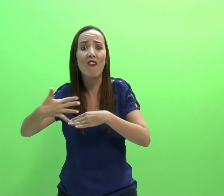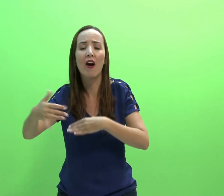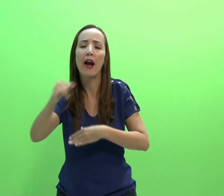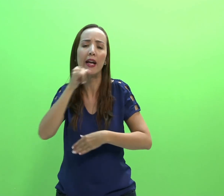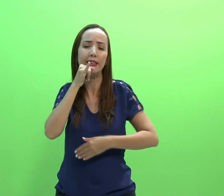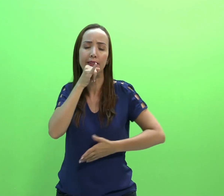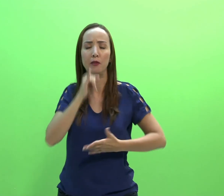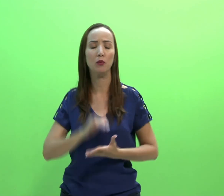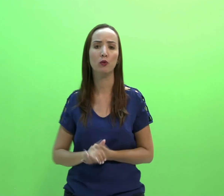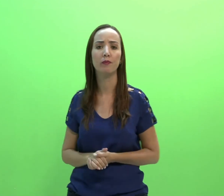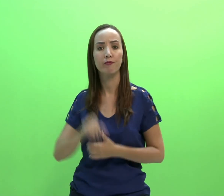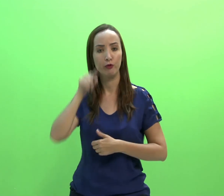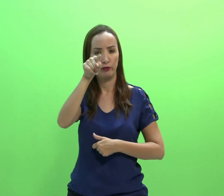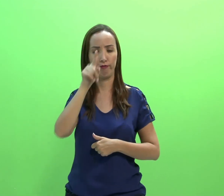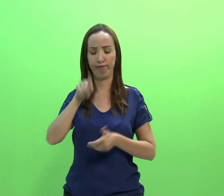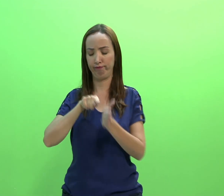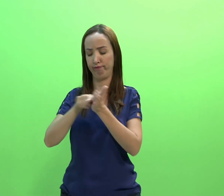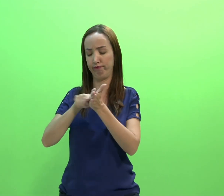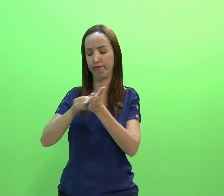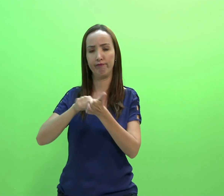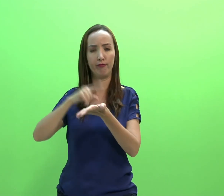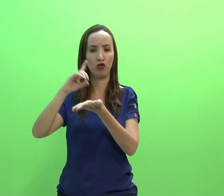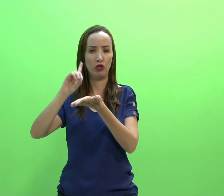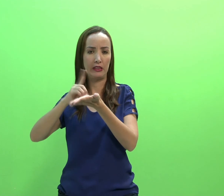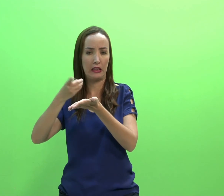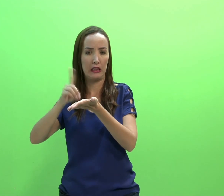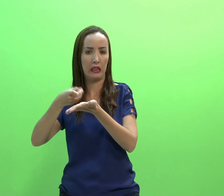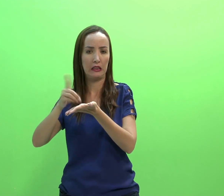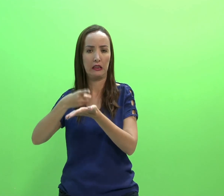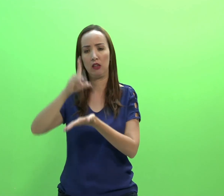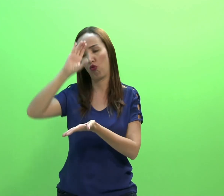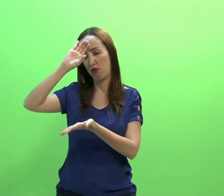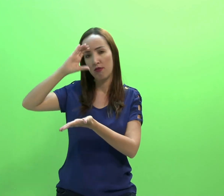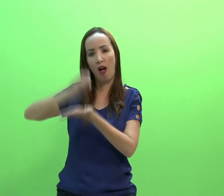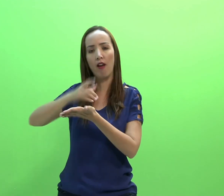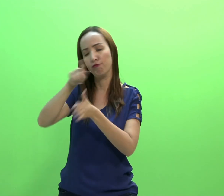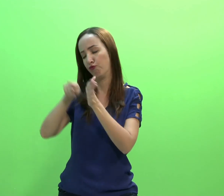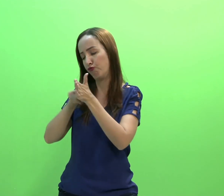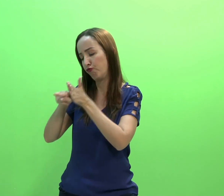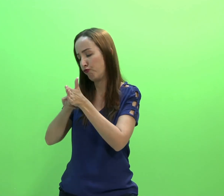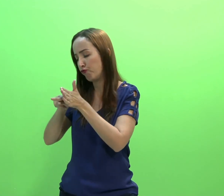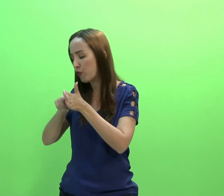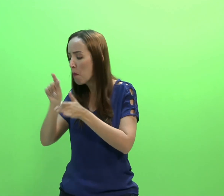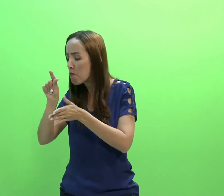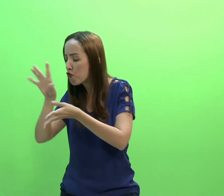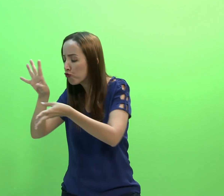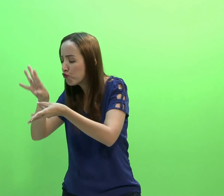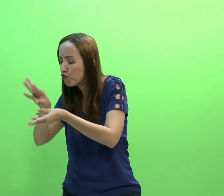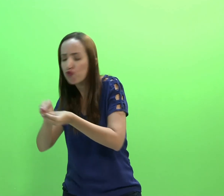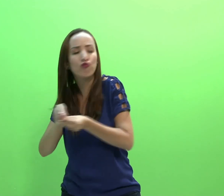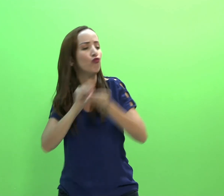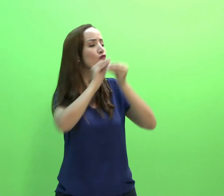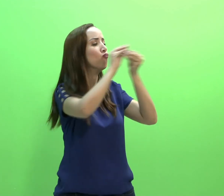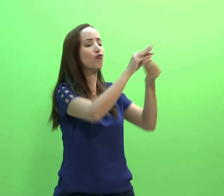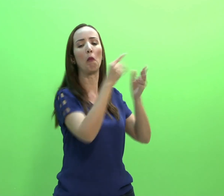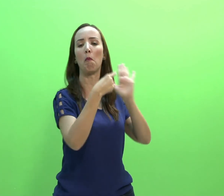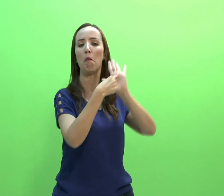foram publicados. Então, uma tese, uma dissertação, e que você queira